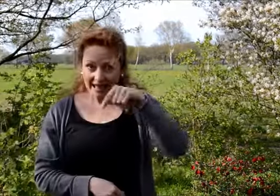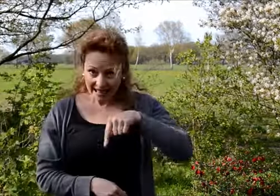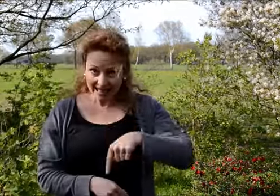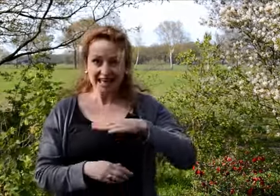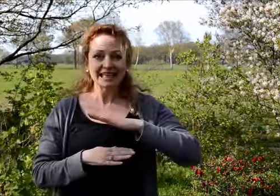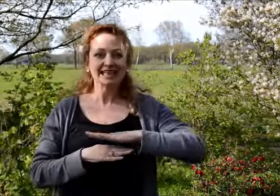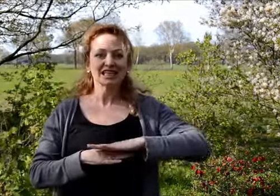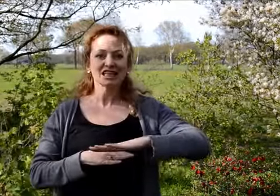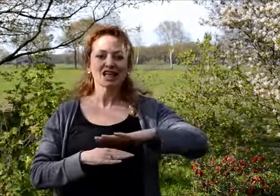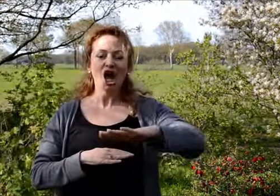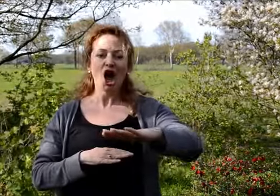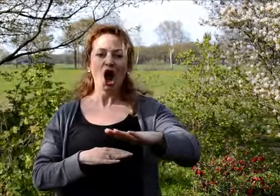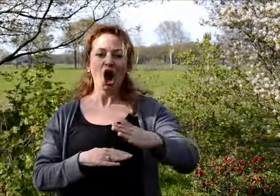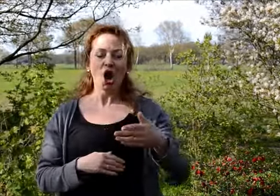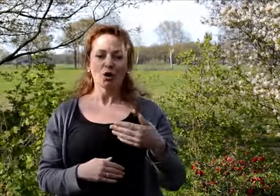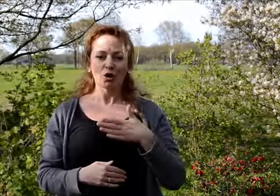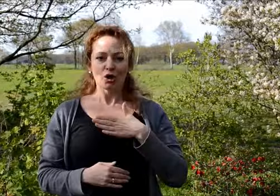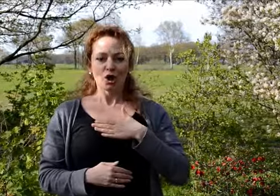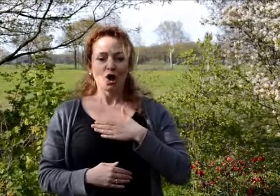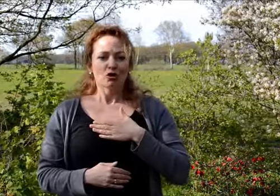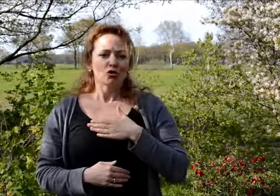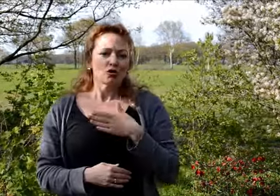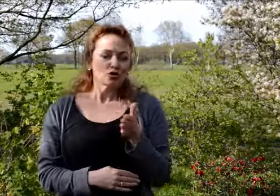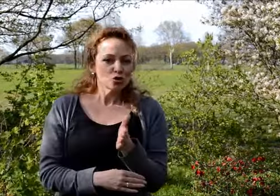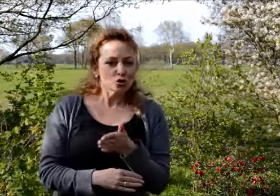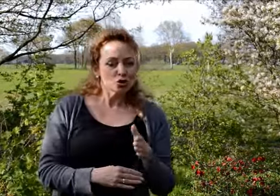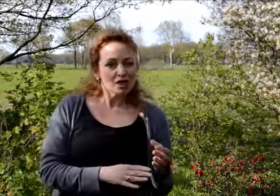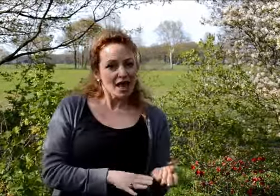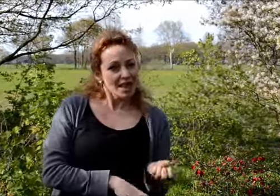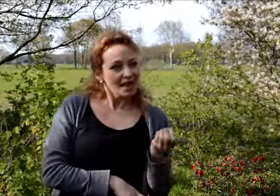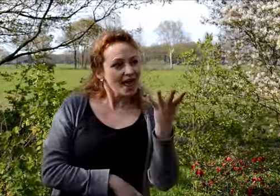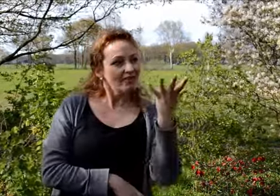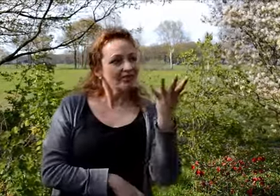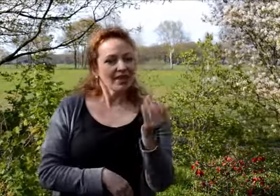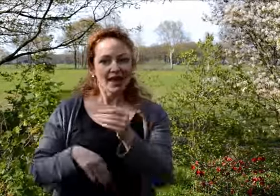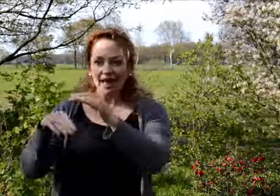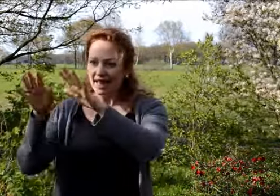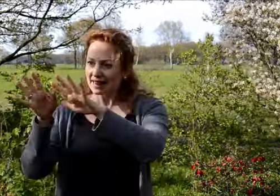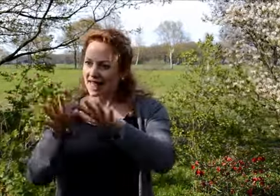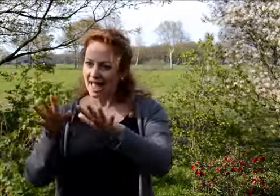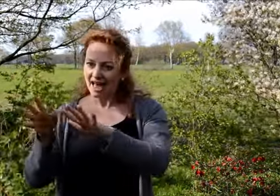Hier in de tuin, tussen lente en herfst,